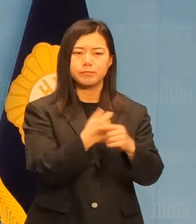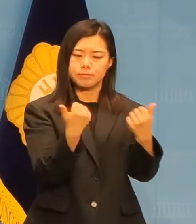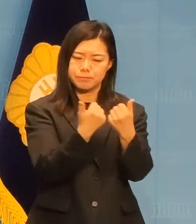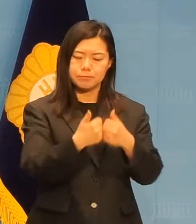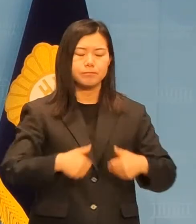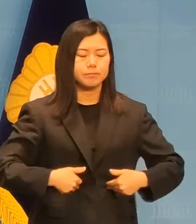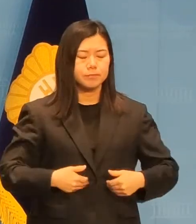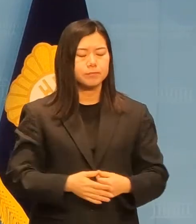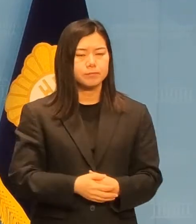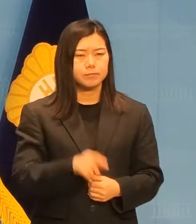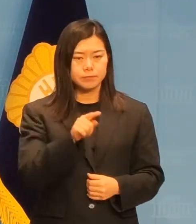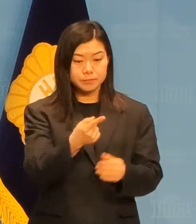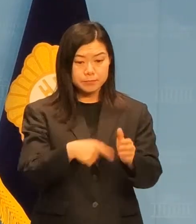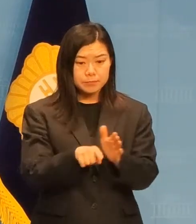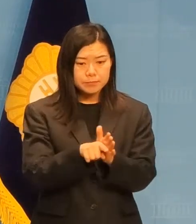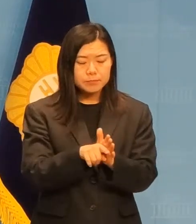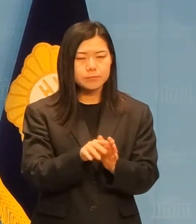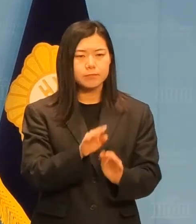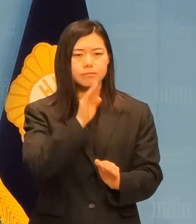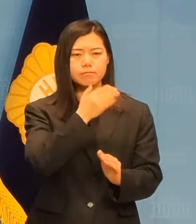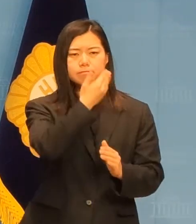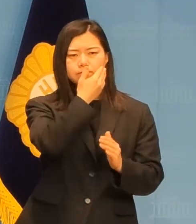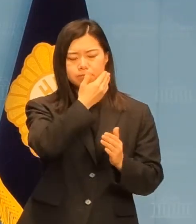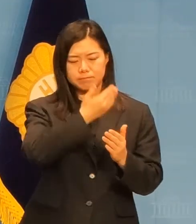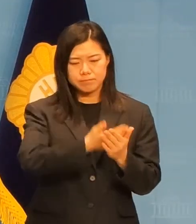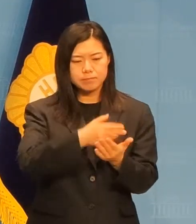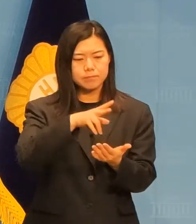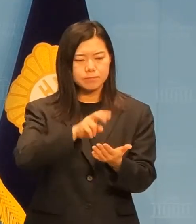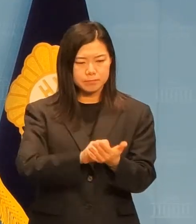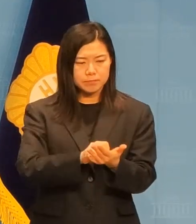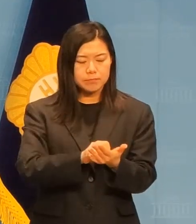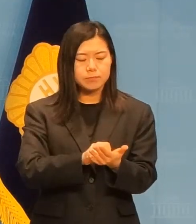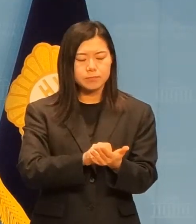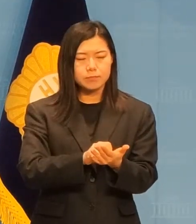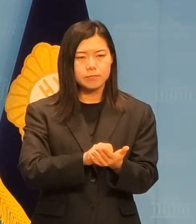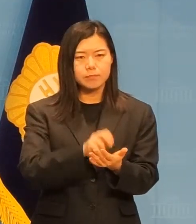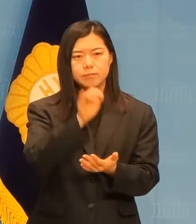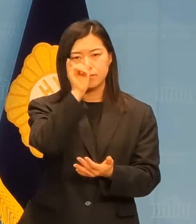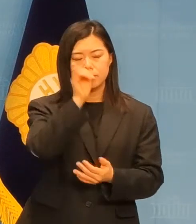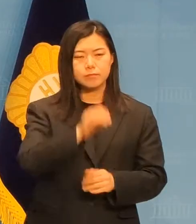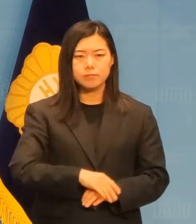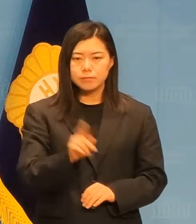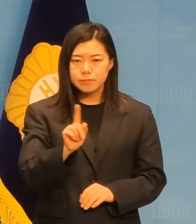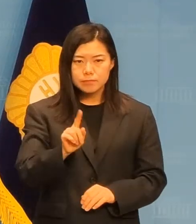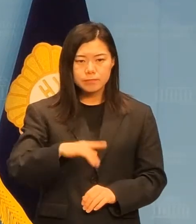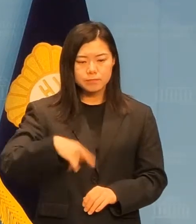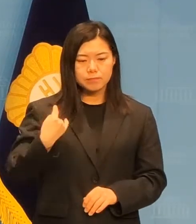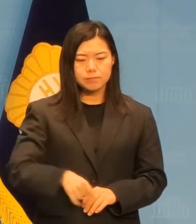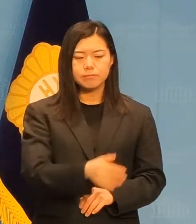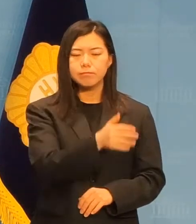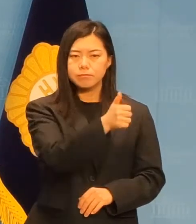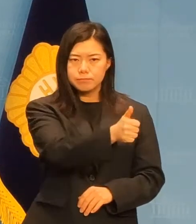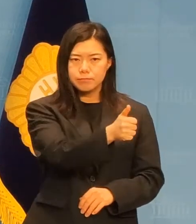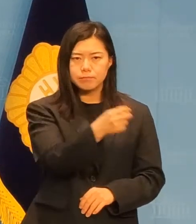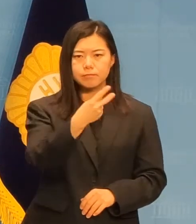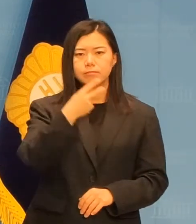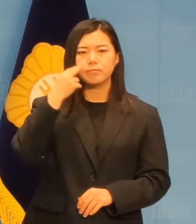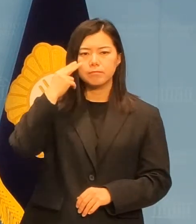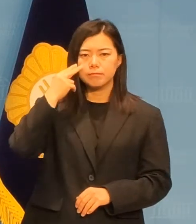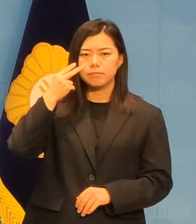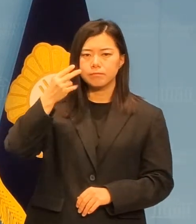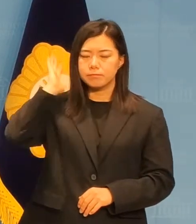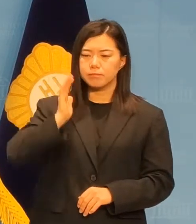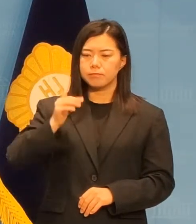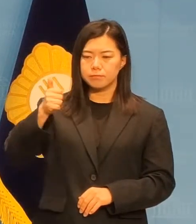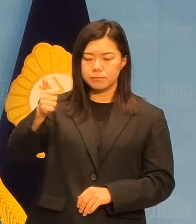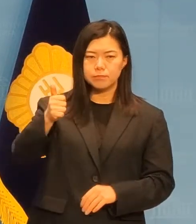이를 위해 우리는 중요한 과제도 잊지 않아야 합니다. 바로 시진핑 주석과 트럼프 대통령 간